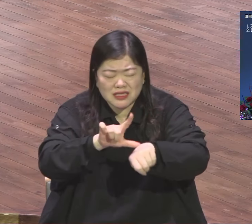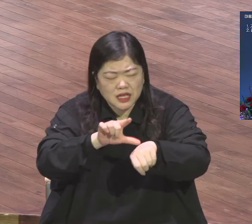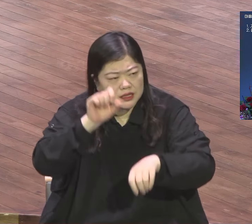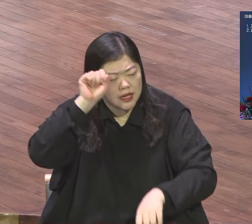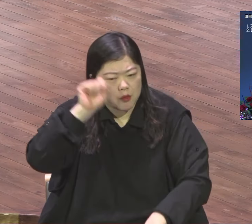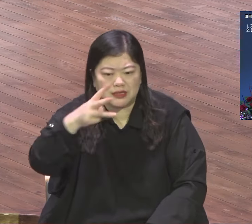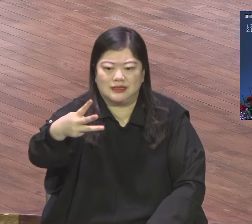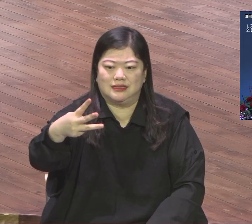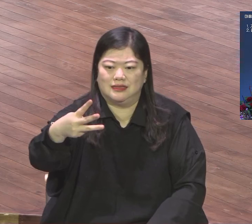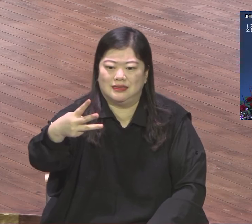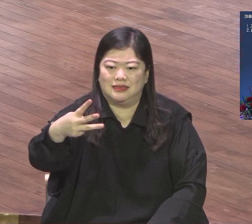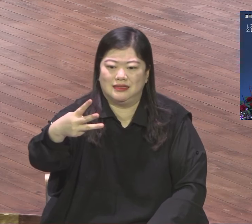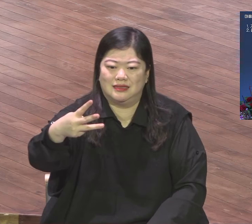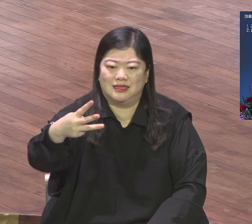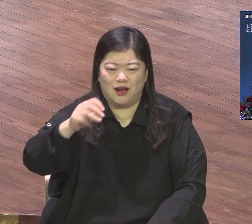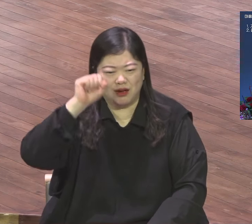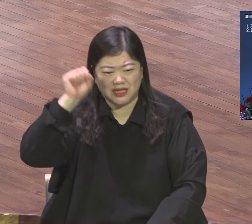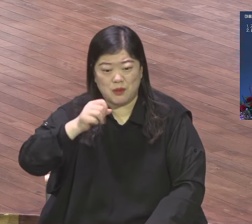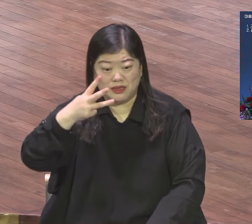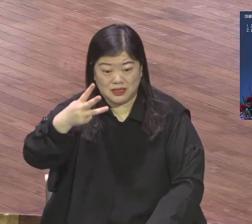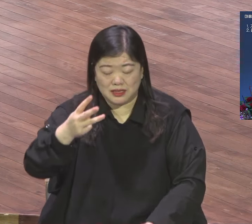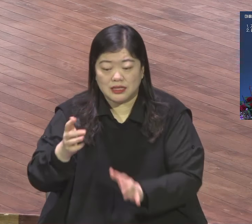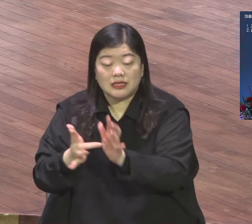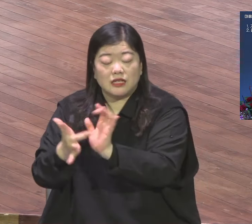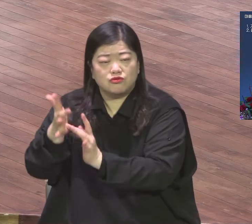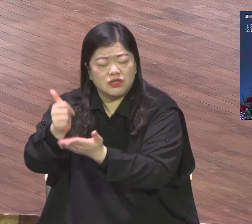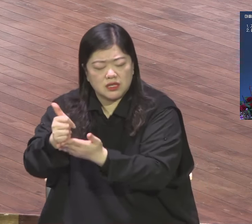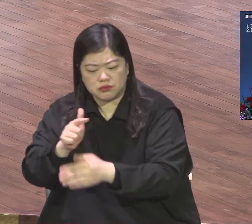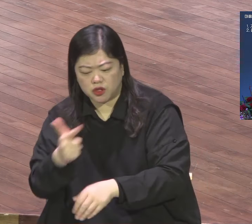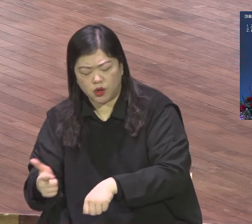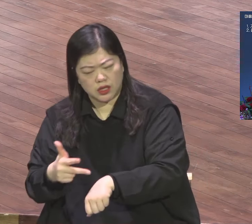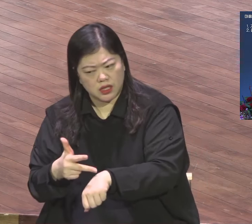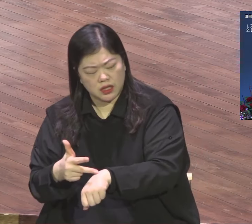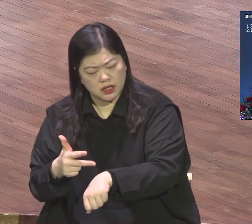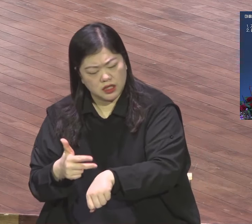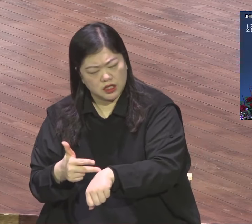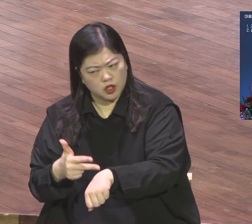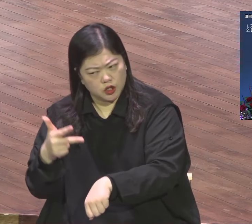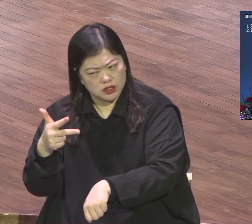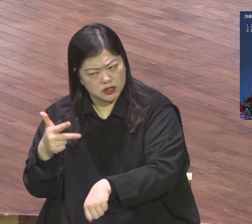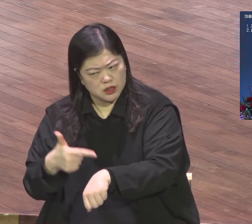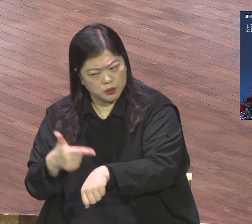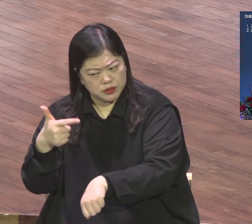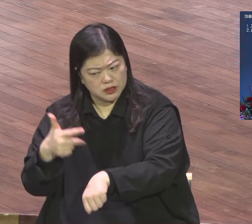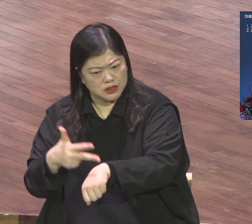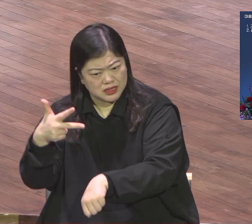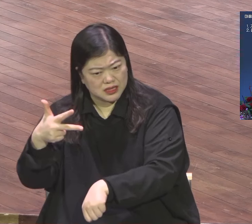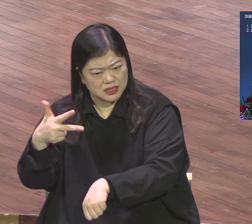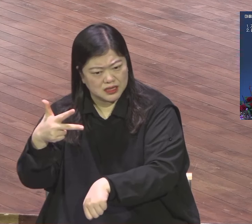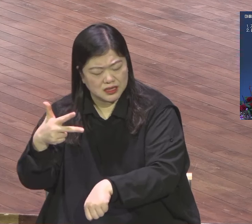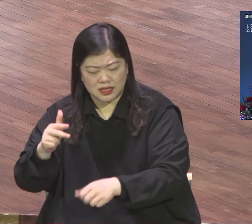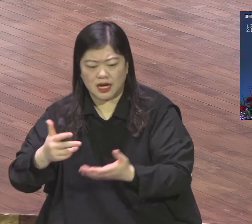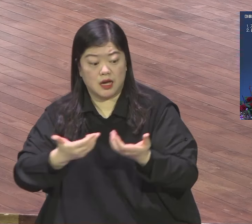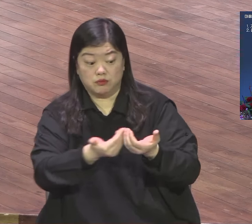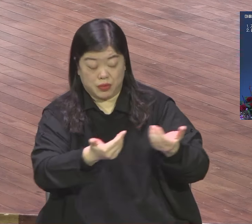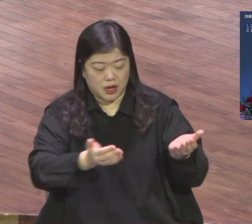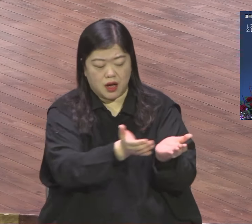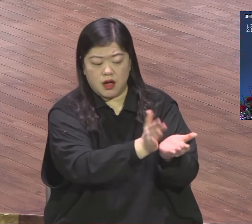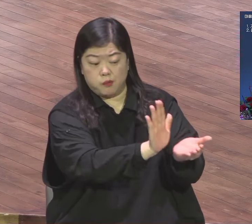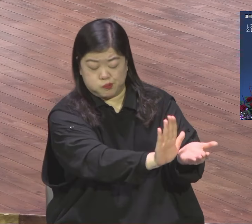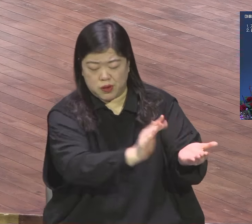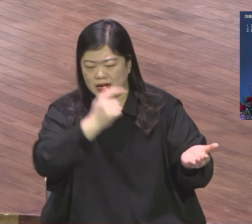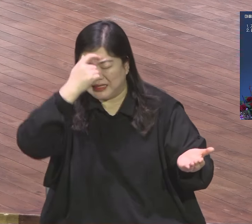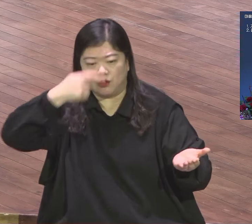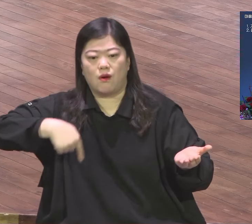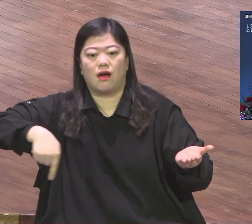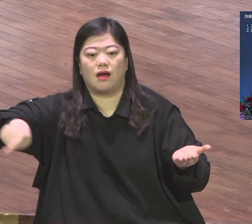사이 제자들이 떠날 때는 초저녁이었어요. 밤 9시경이었어요. 그런데 그야말로 이